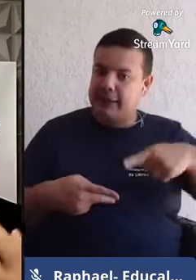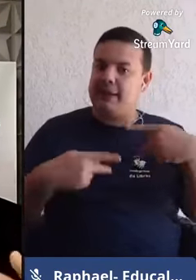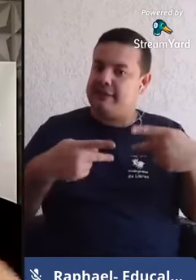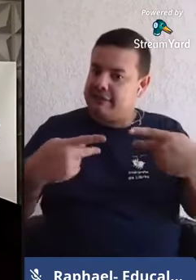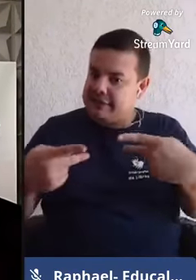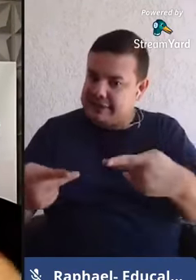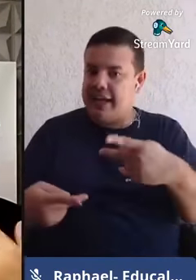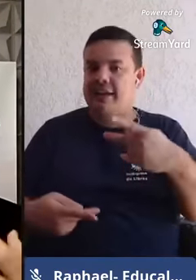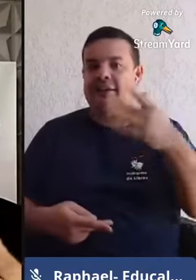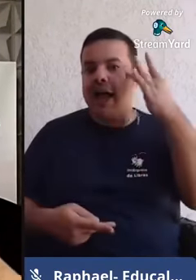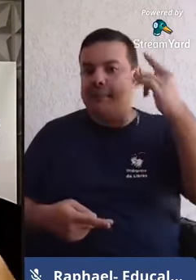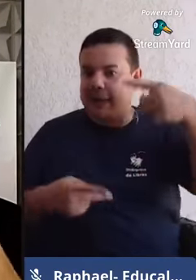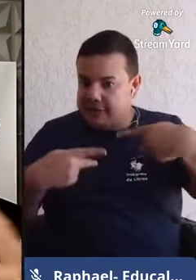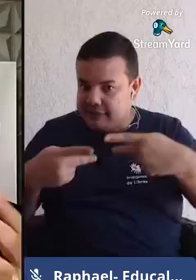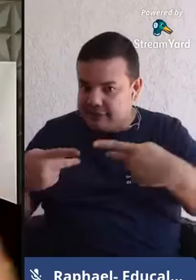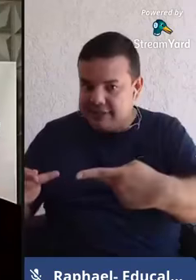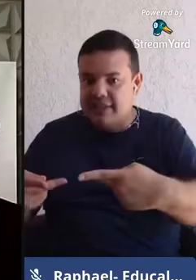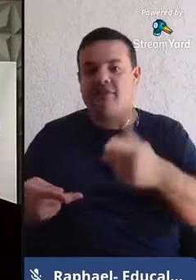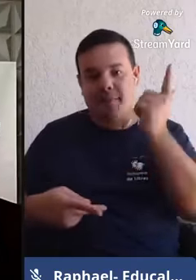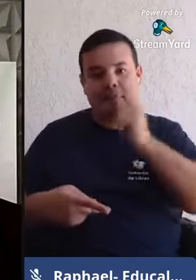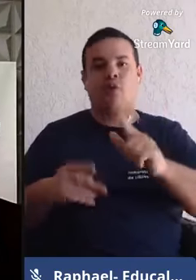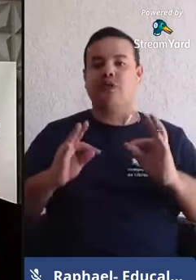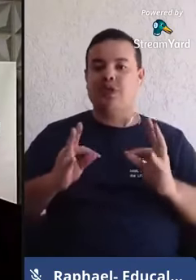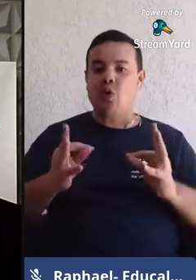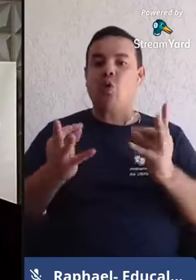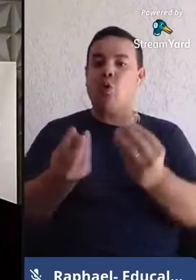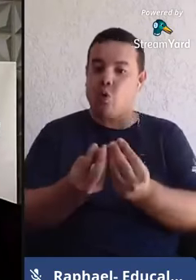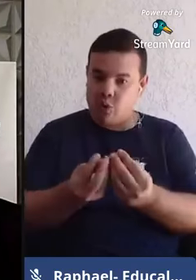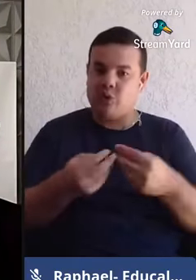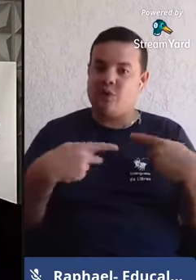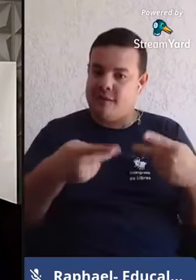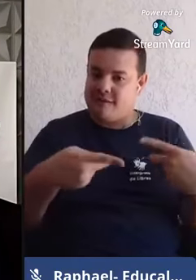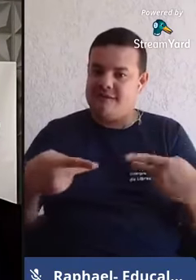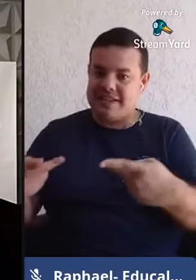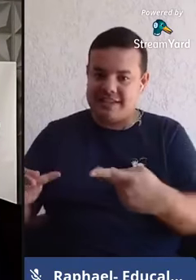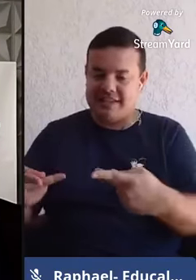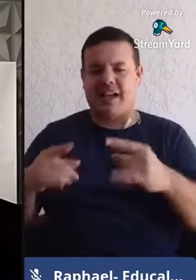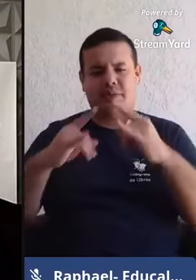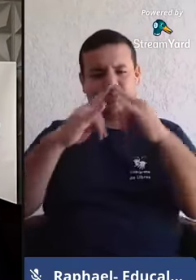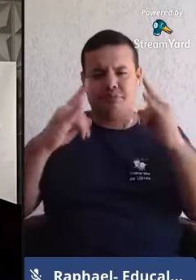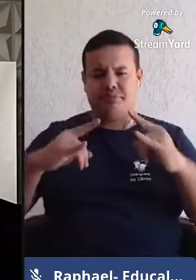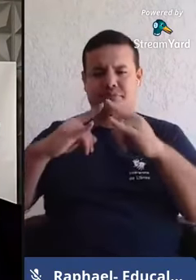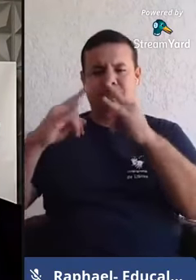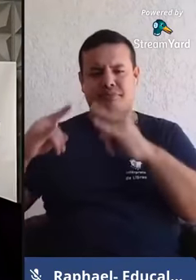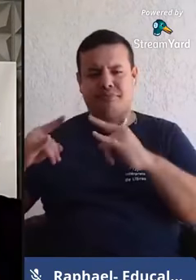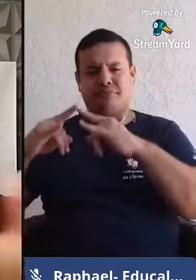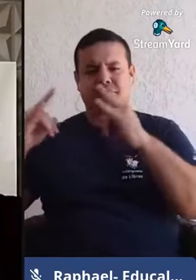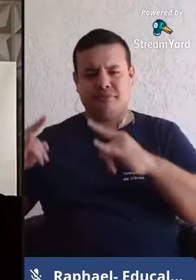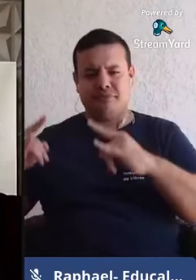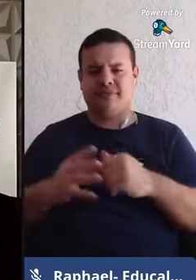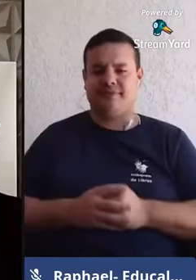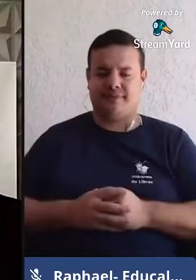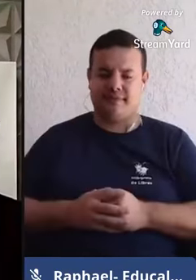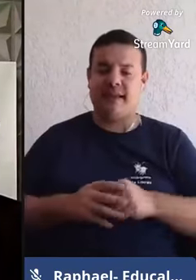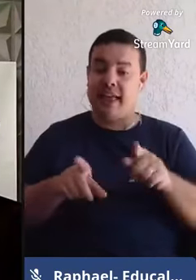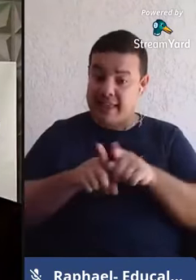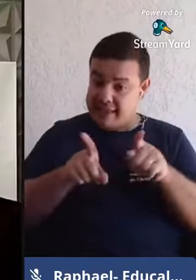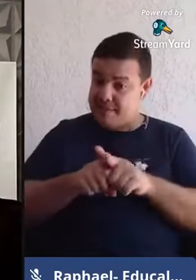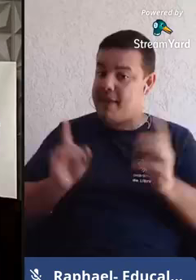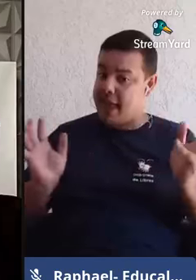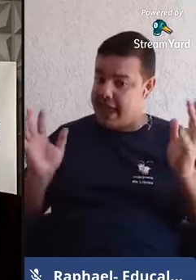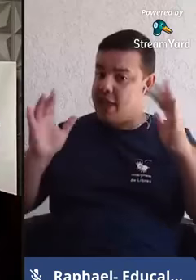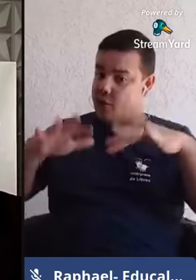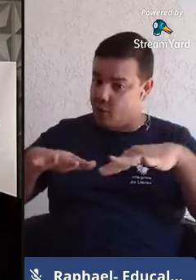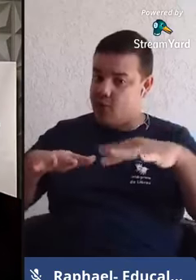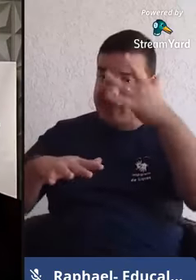as novidades, a tecnologia. E não só para conhecer, né? Para encontrar com o povo todo, né? E para encontrar isso, virou um